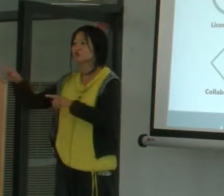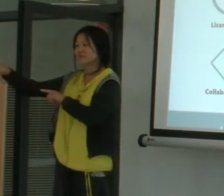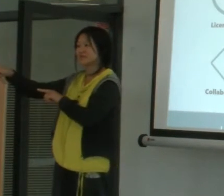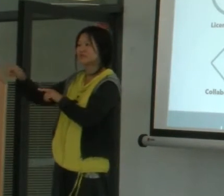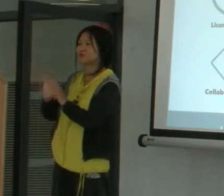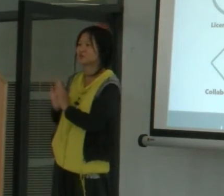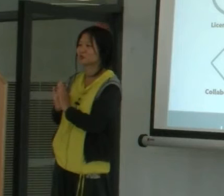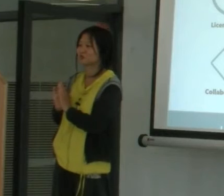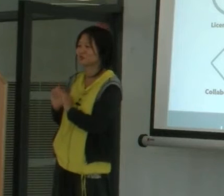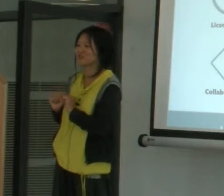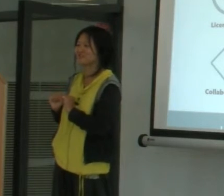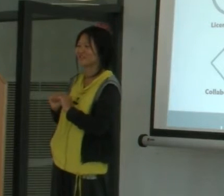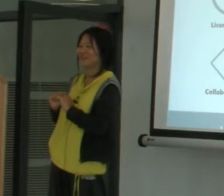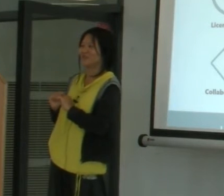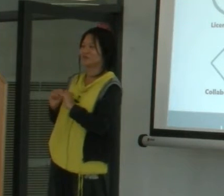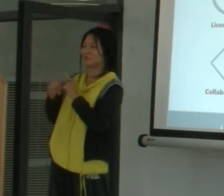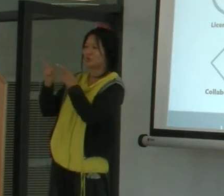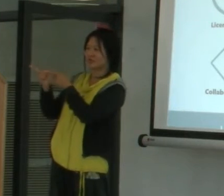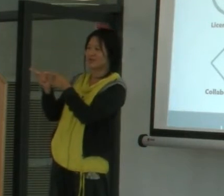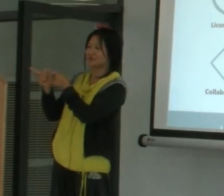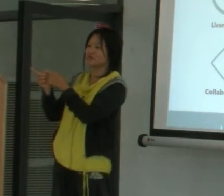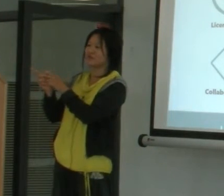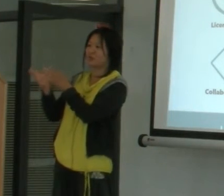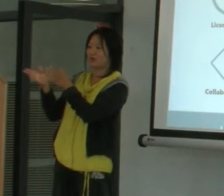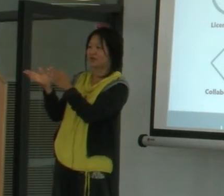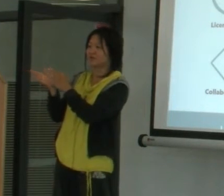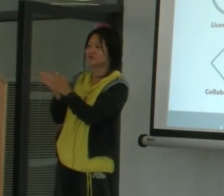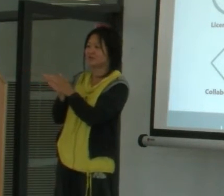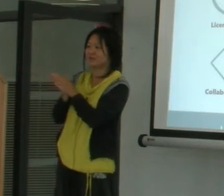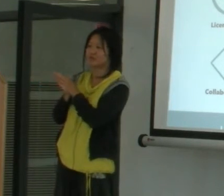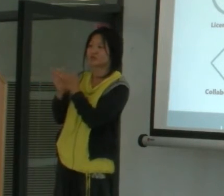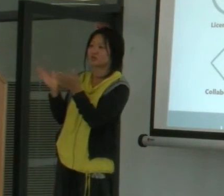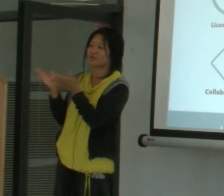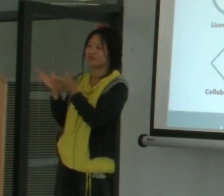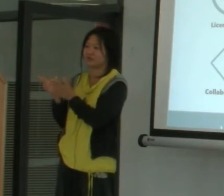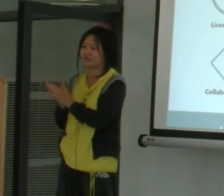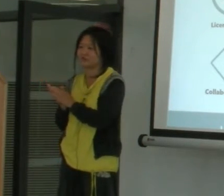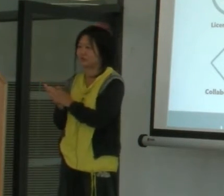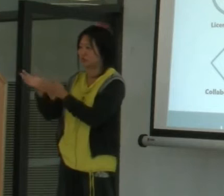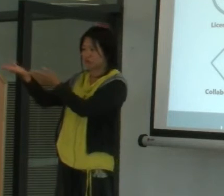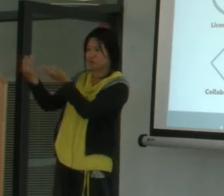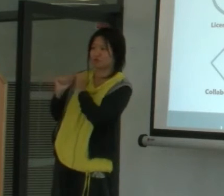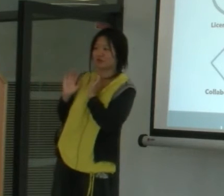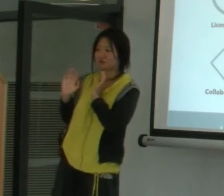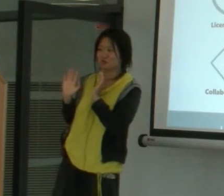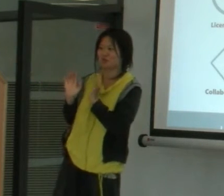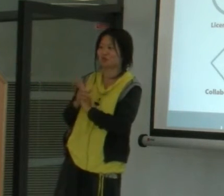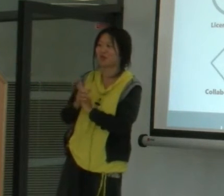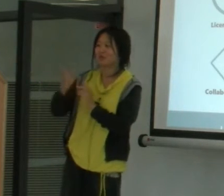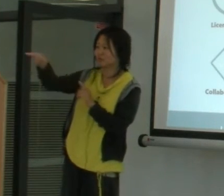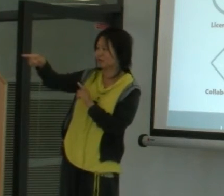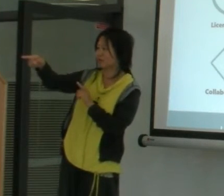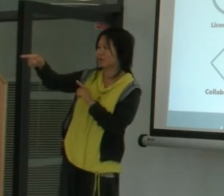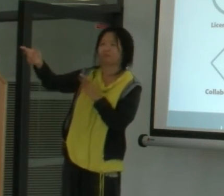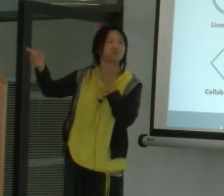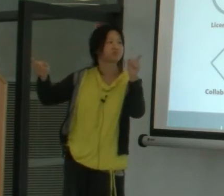Du coup, c'est sa définition que je dis. Parce qu'il lui a posé la question de savoir pour elle qu'est-ce que c'était, qu'est-ce que ça pouvait être en fait. Parce que, donc je traduis juste.